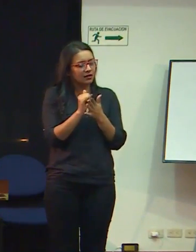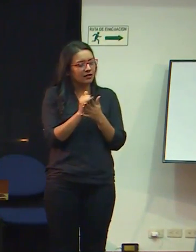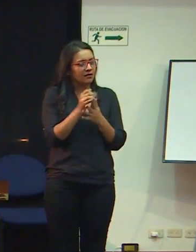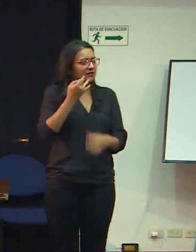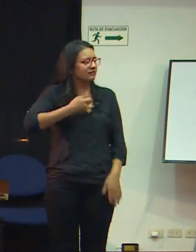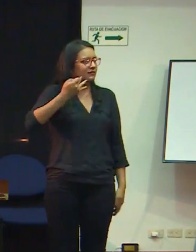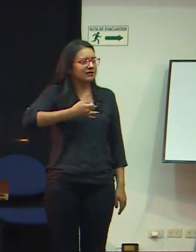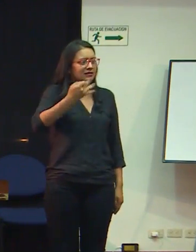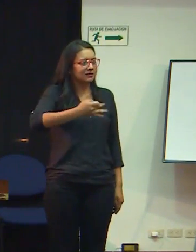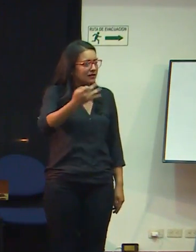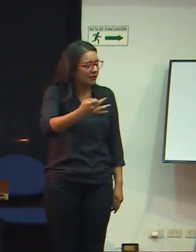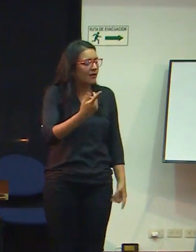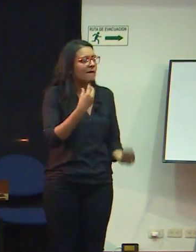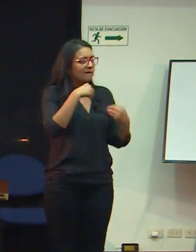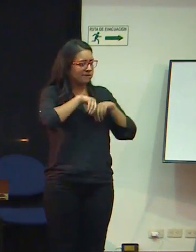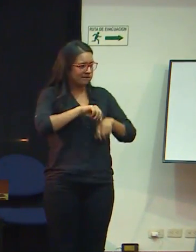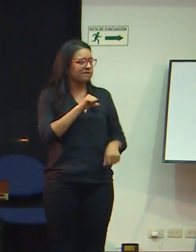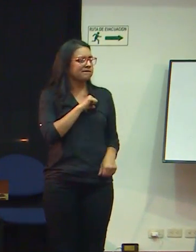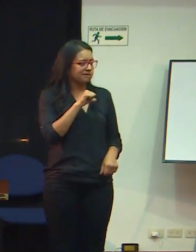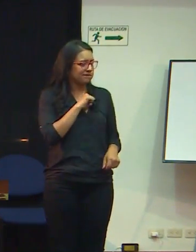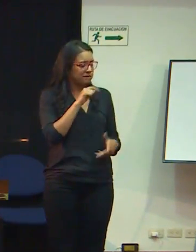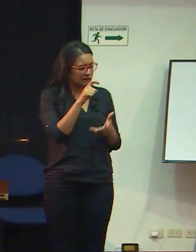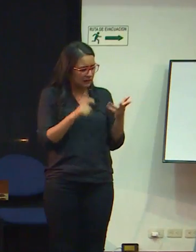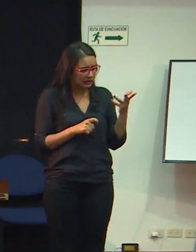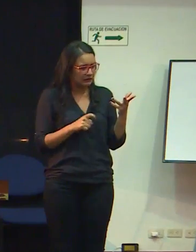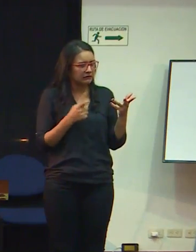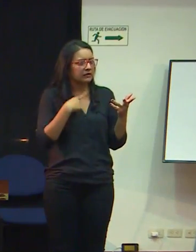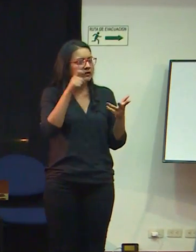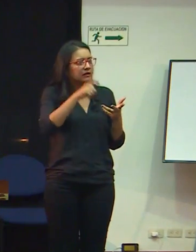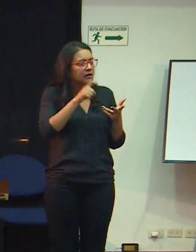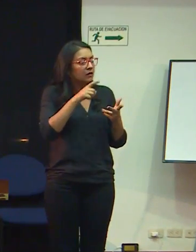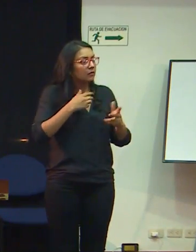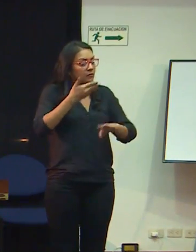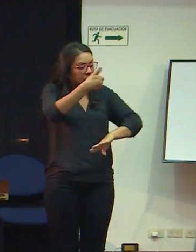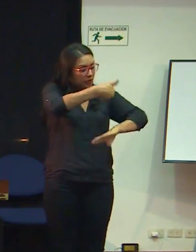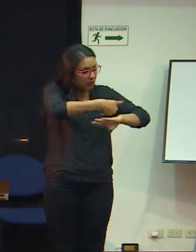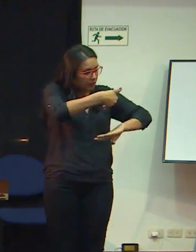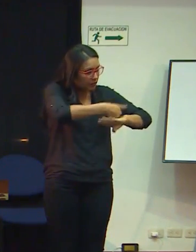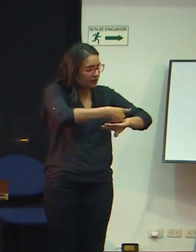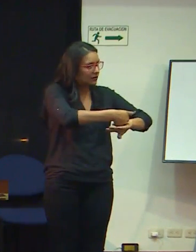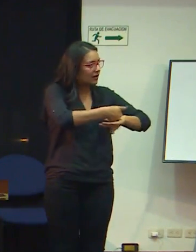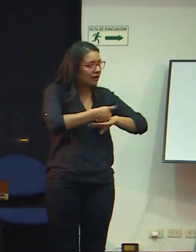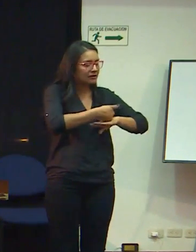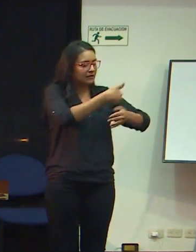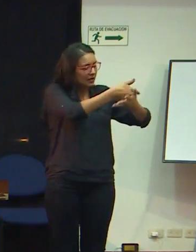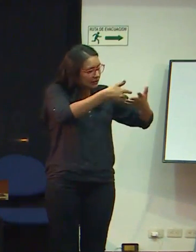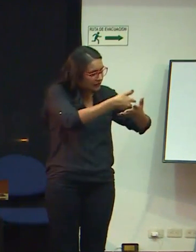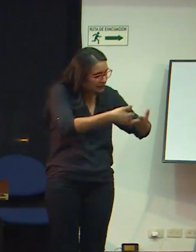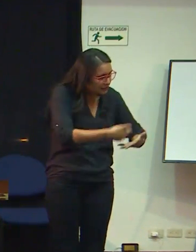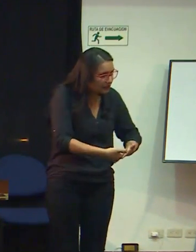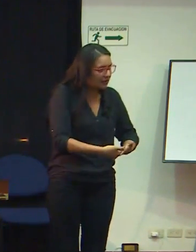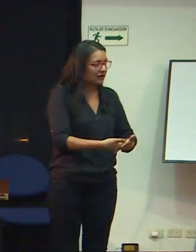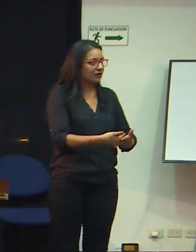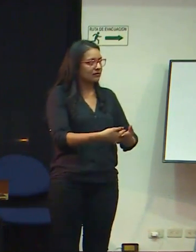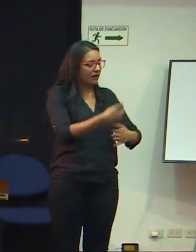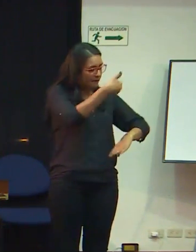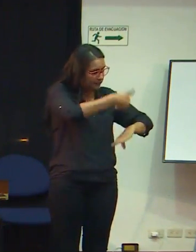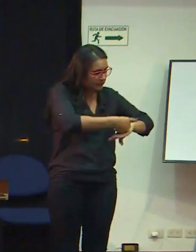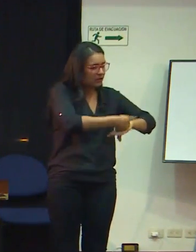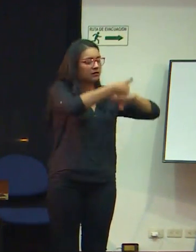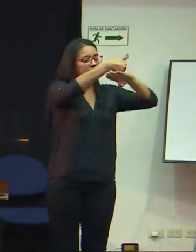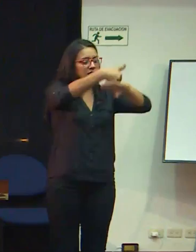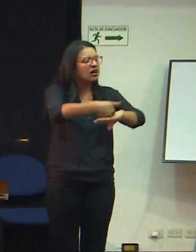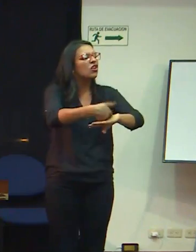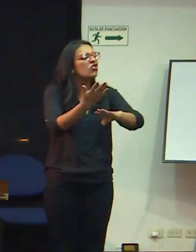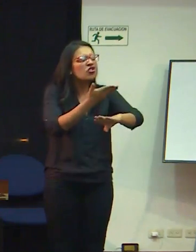casi siempre las tenemos, y que si es necesario que pues las propuestas se pasen, se escriban, se propongan en asamblea,